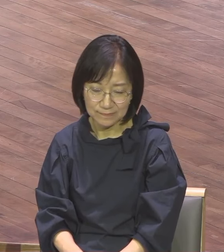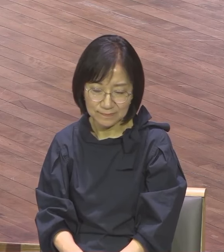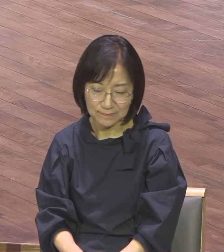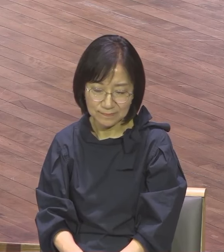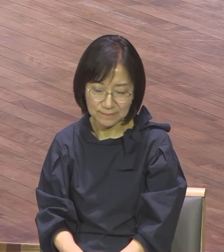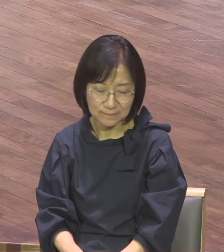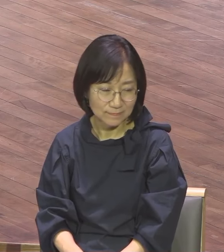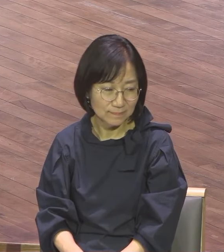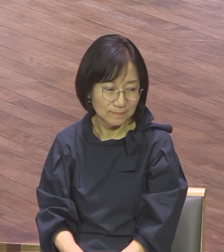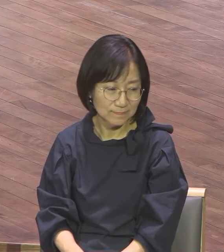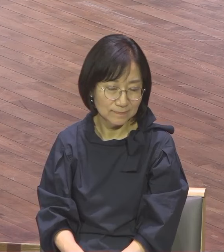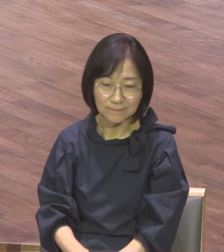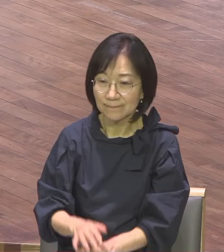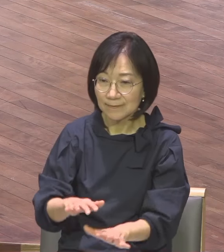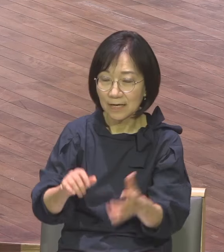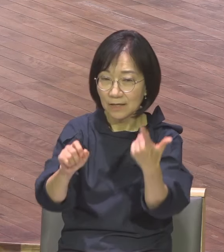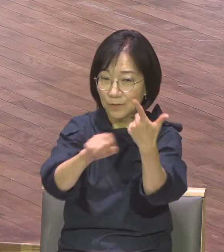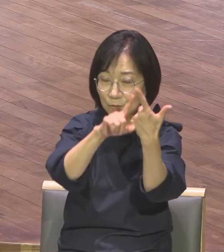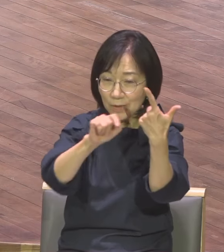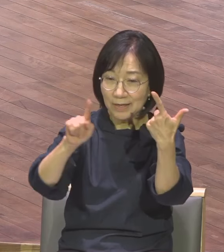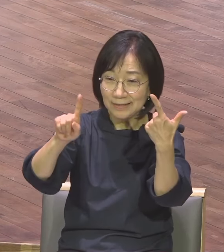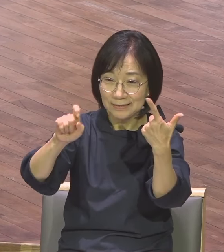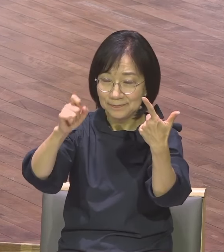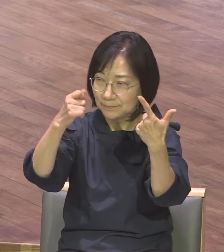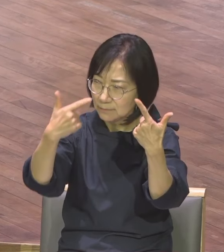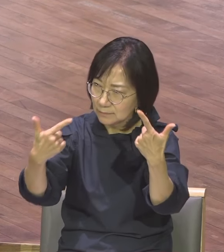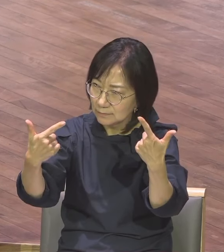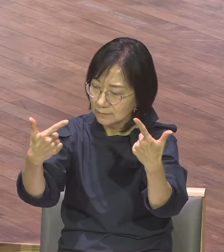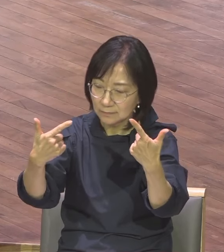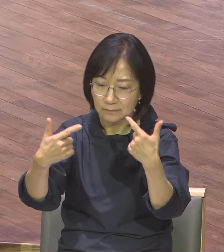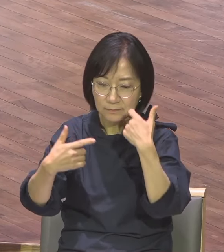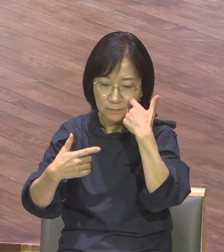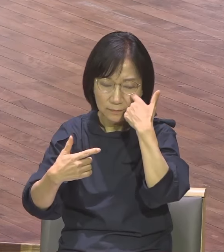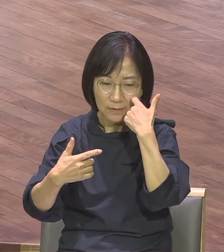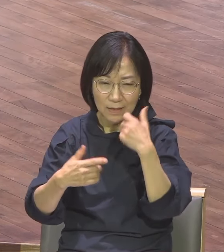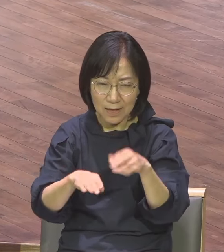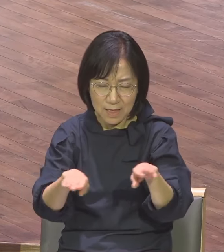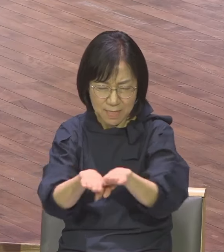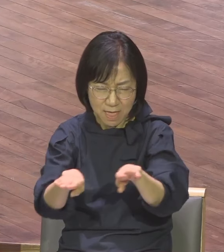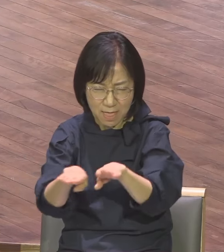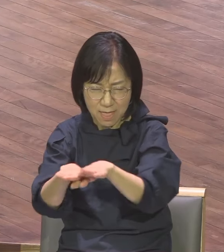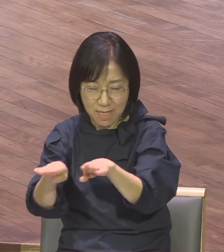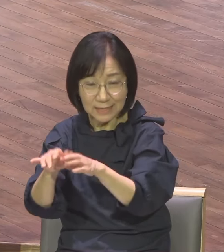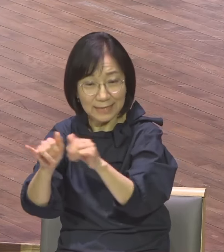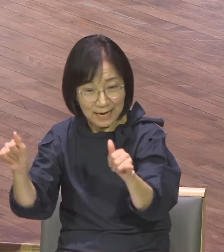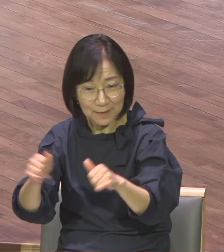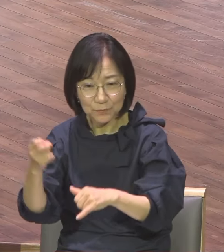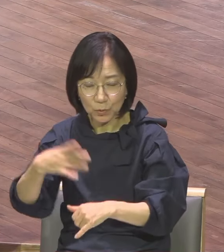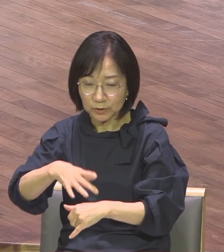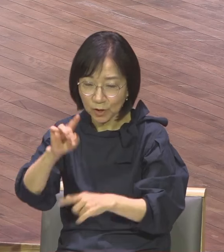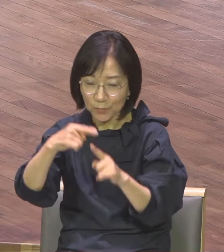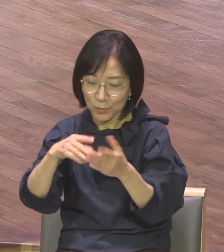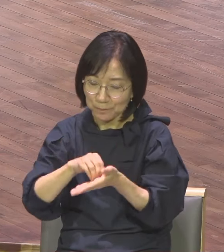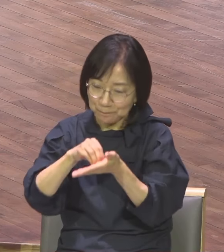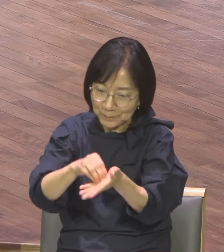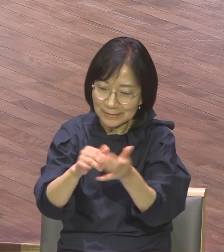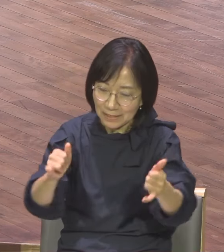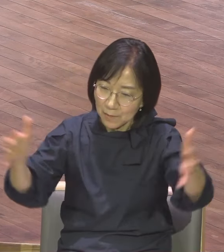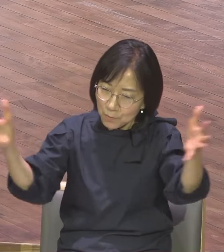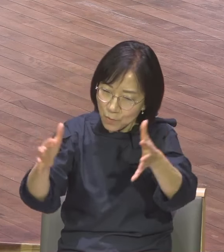지금 대교구별로 6월 16일 날 주일을 디데이로 단기 결석자 새가족 초청을 집중하고